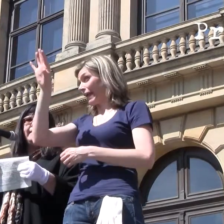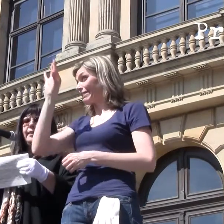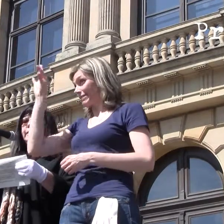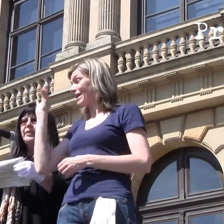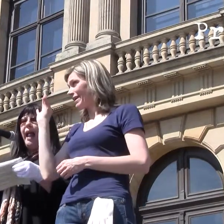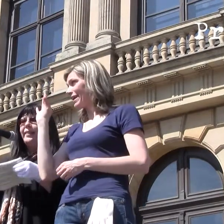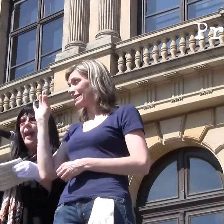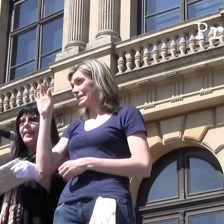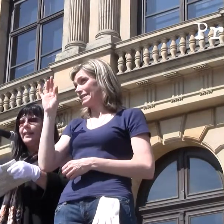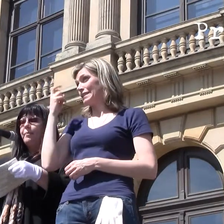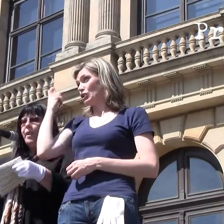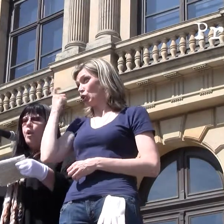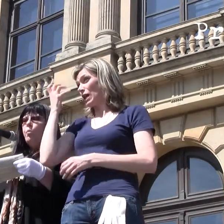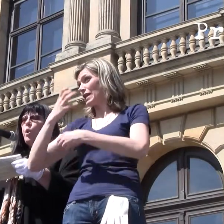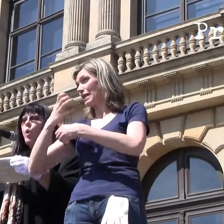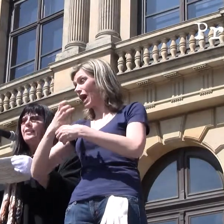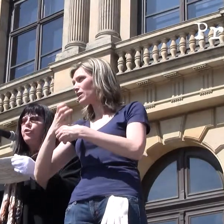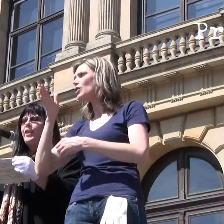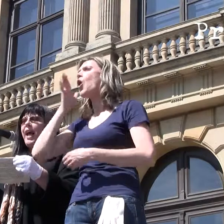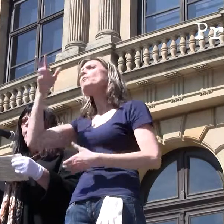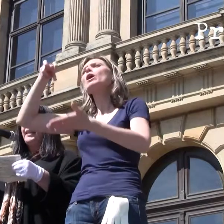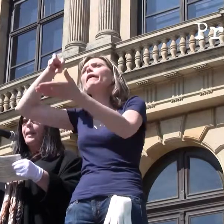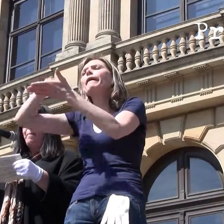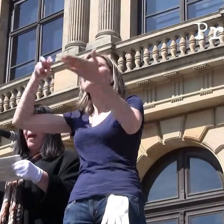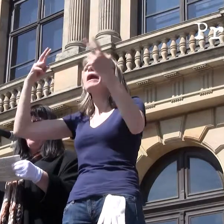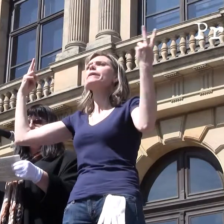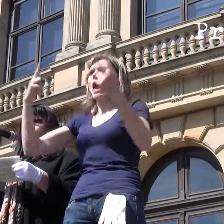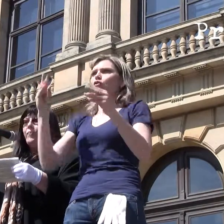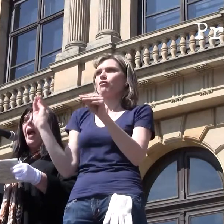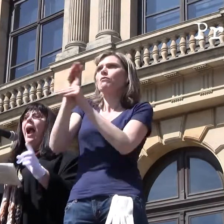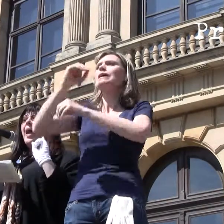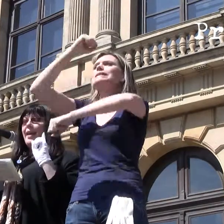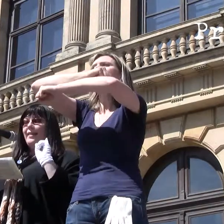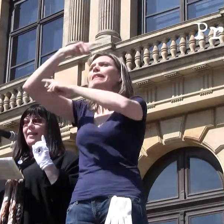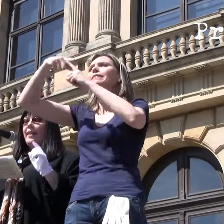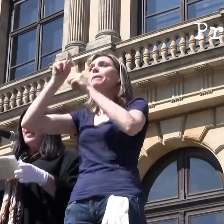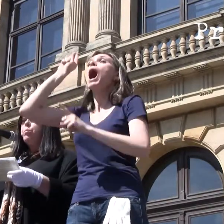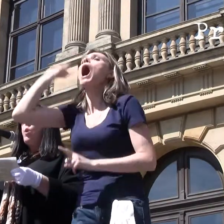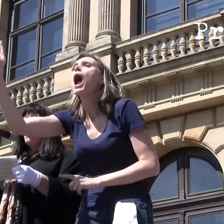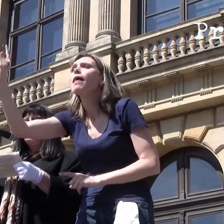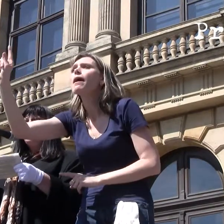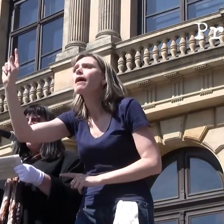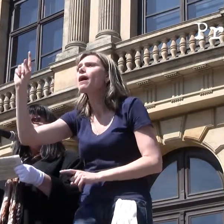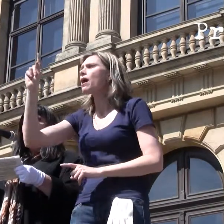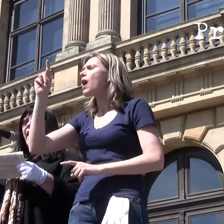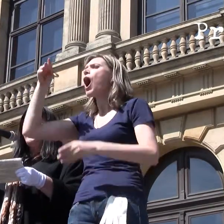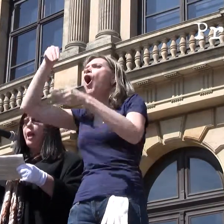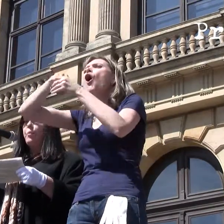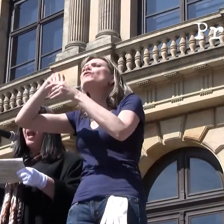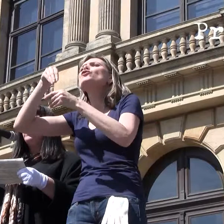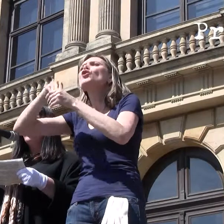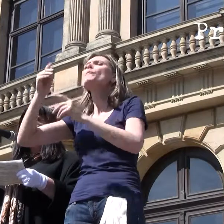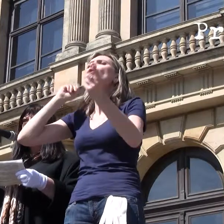některá sociální karty budou odnášené jako ZTP, ale nebudou obsahovat